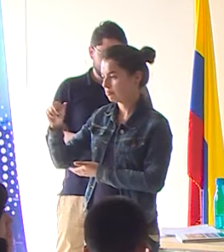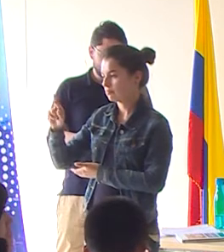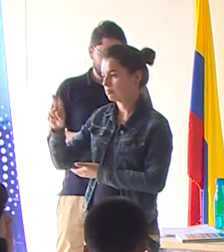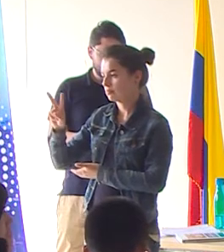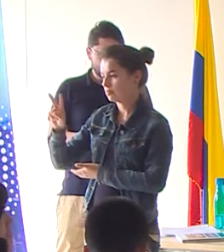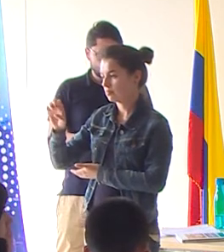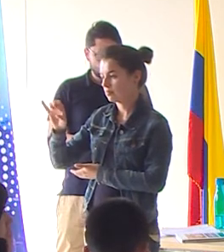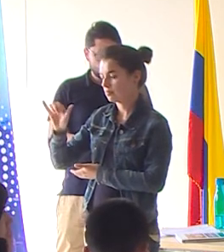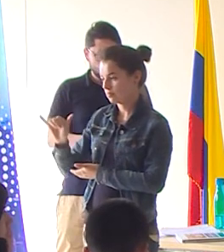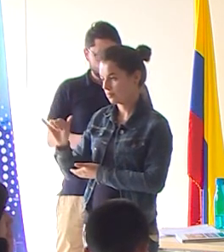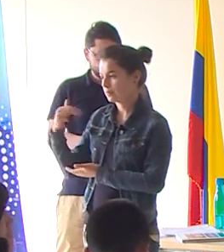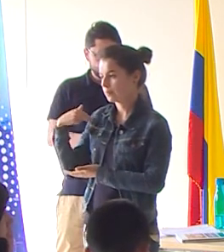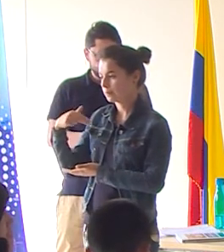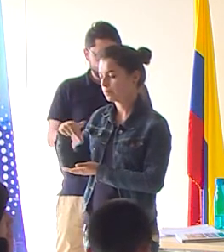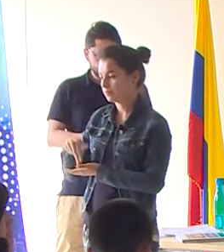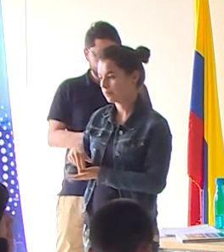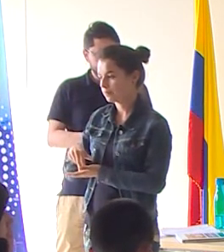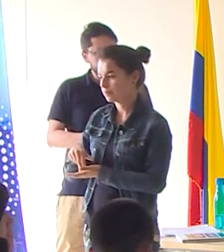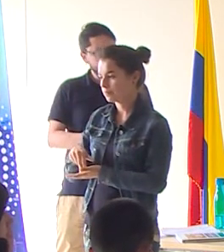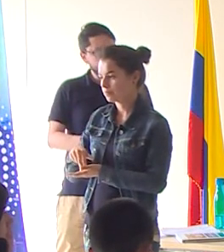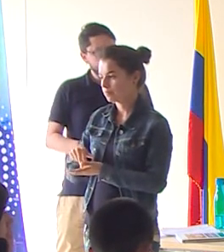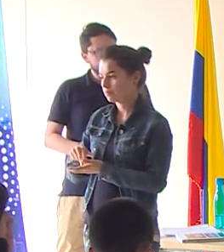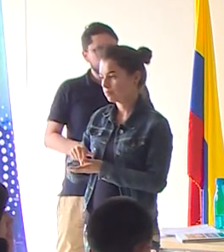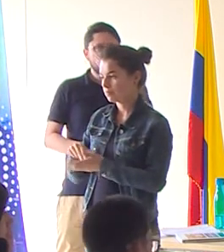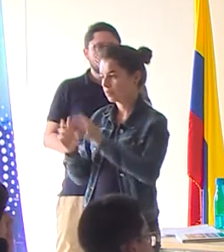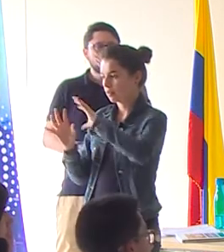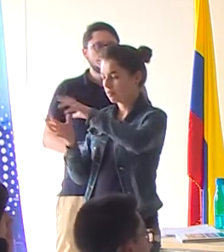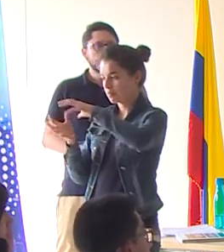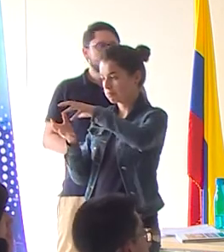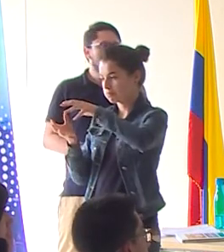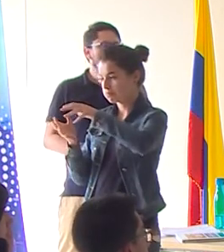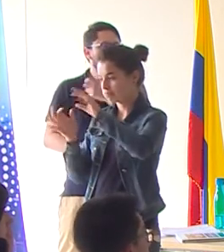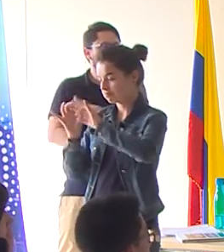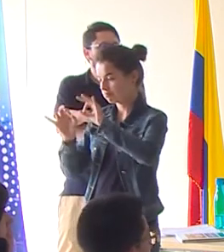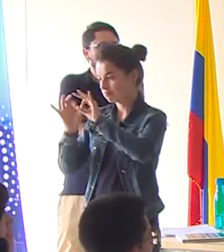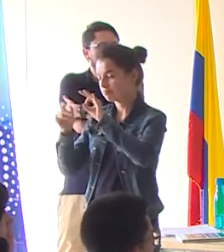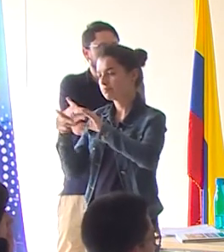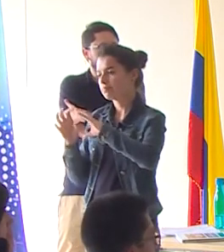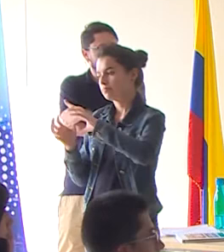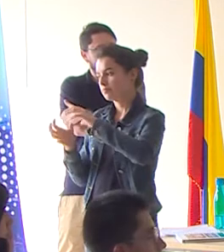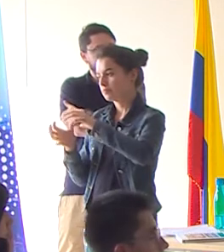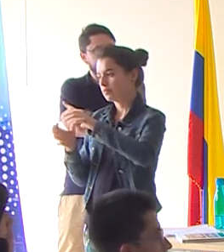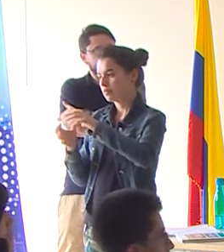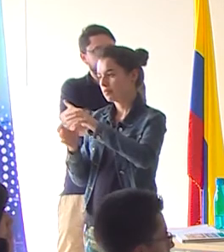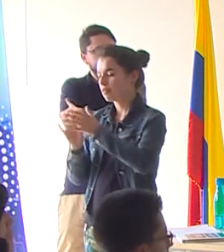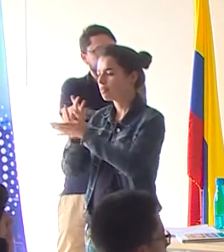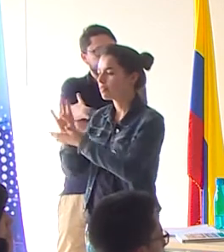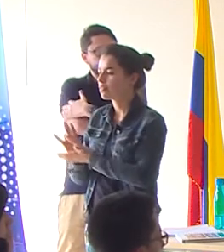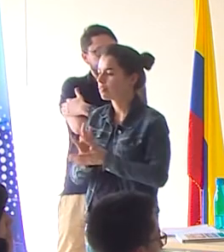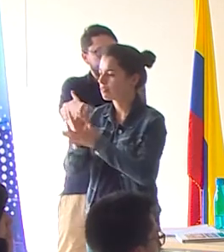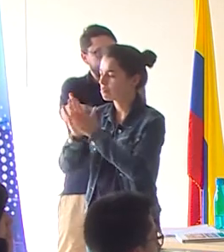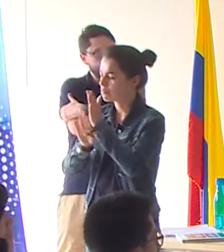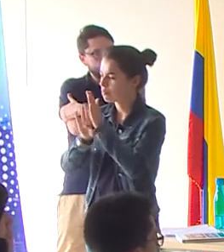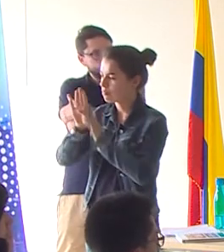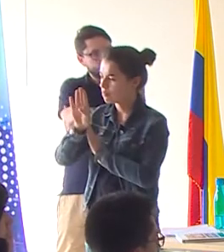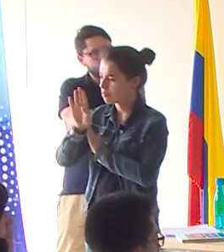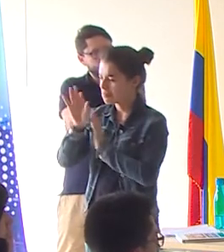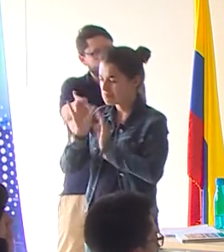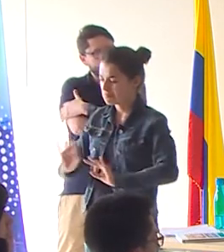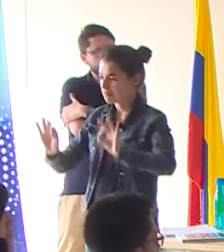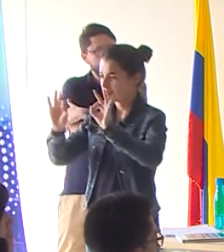plantea un poco es cómo es ese vínculo también desde el el modelo de desarrollo que tenemos imperante que